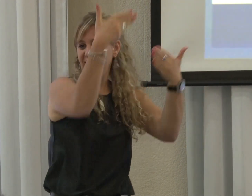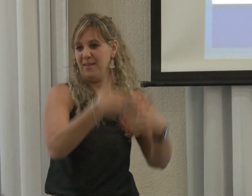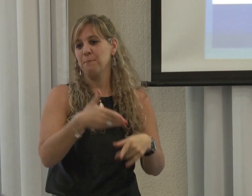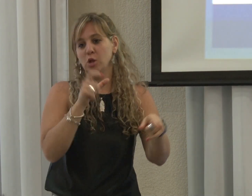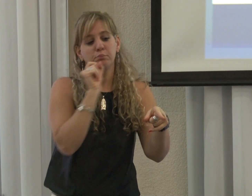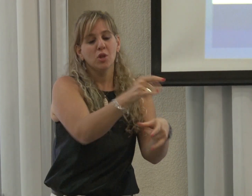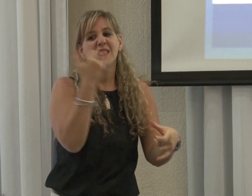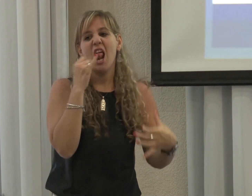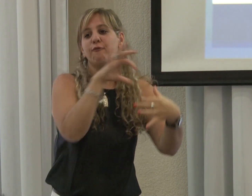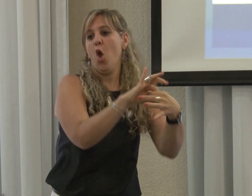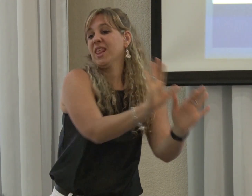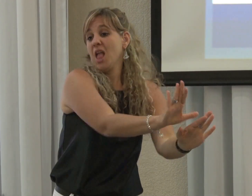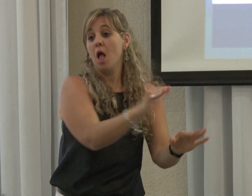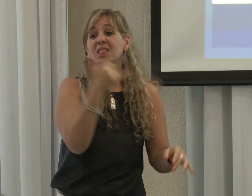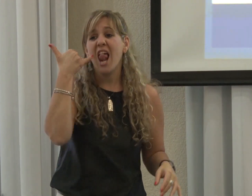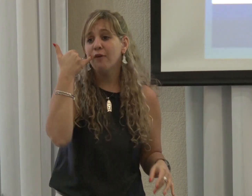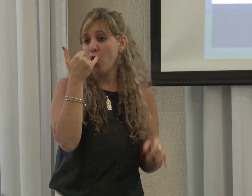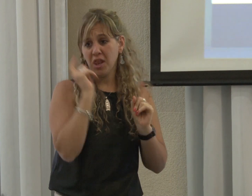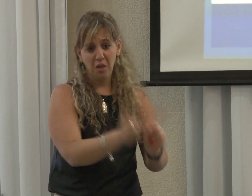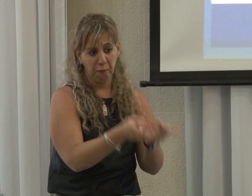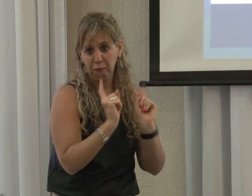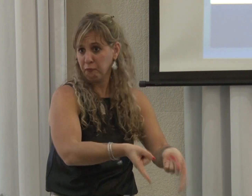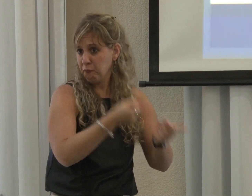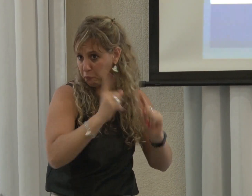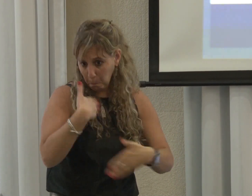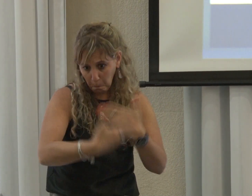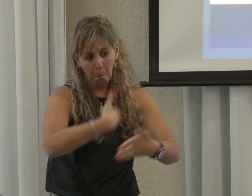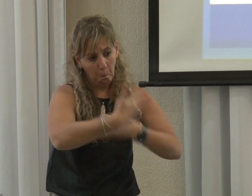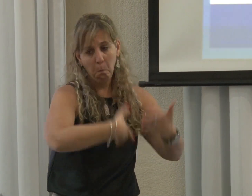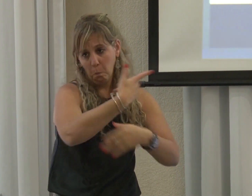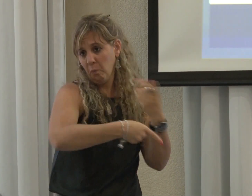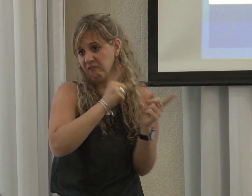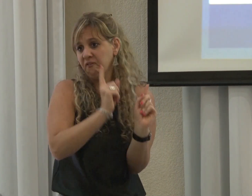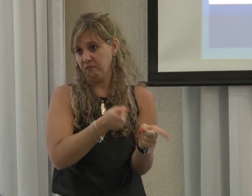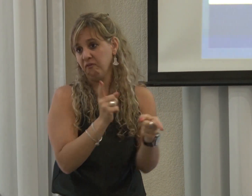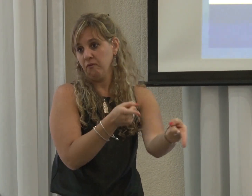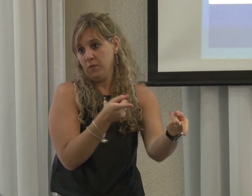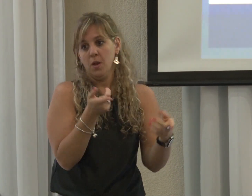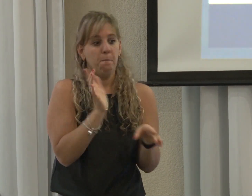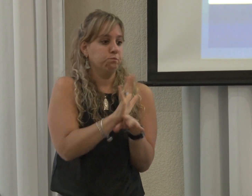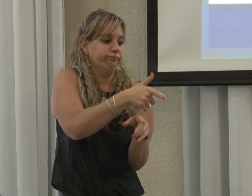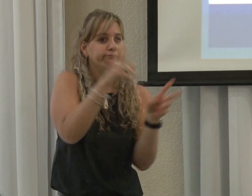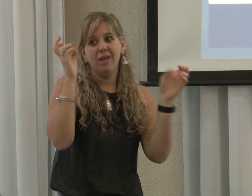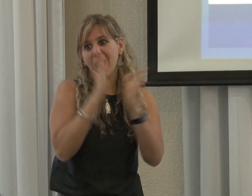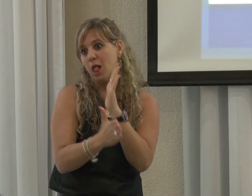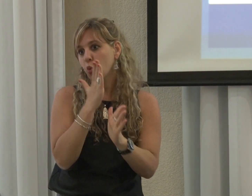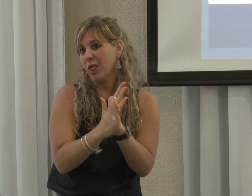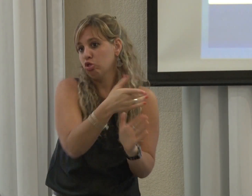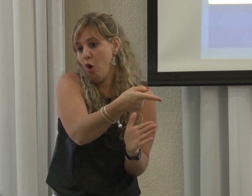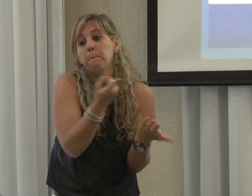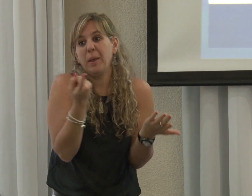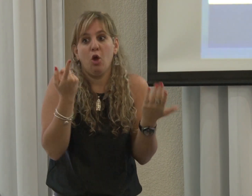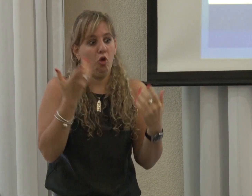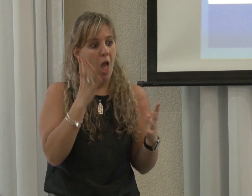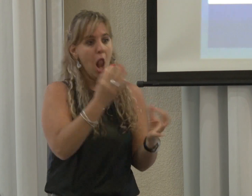lado directamente a través de una computadora online y me contactaba con la empresa telefónica y listo. Y es un